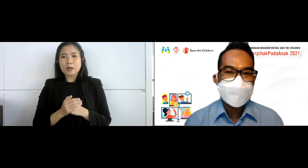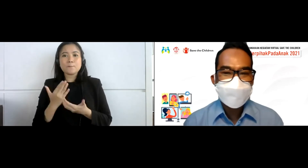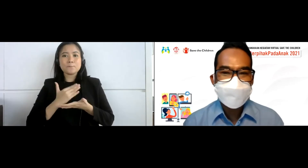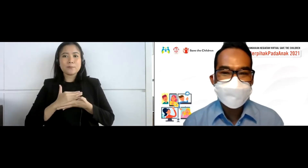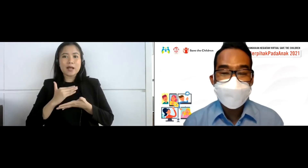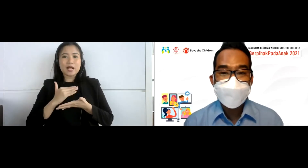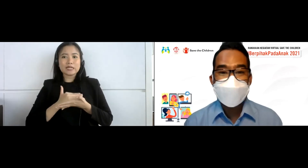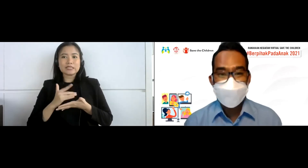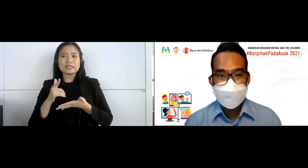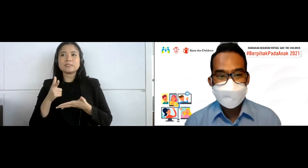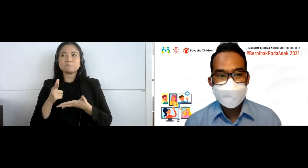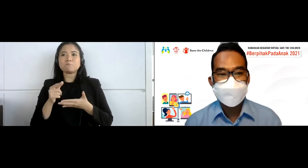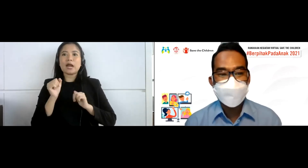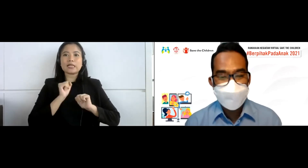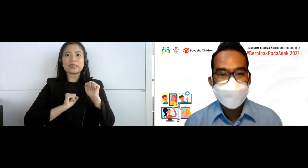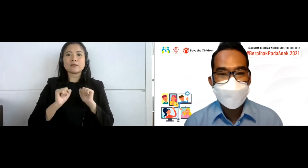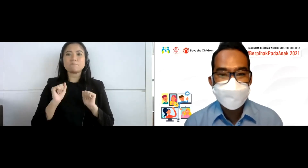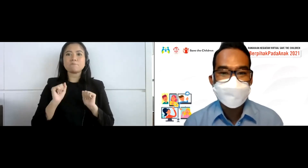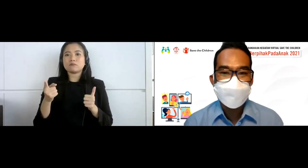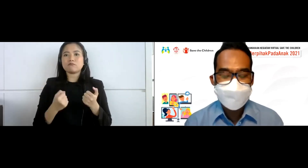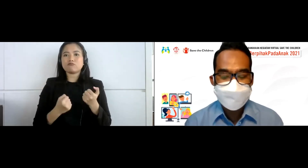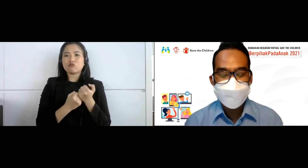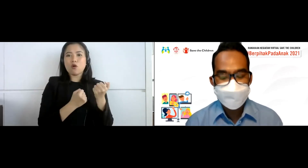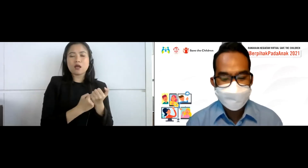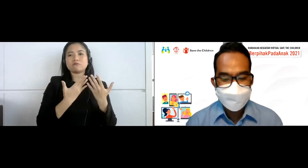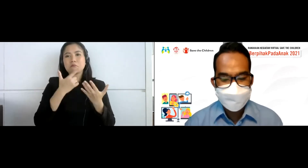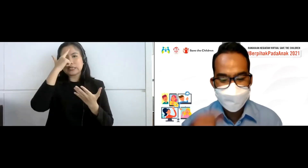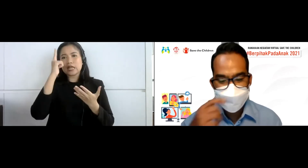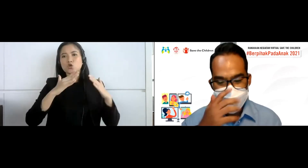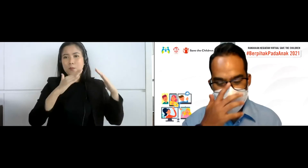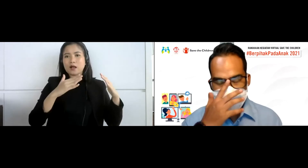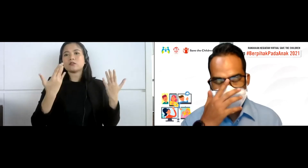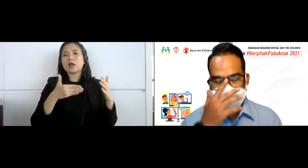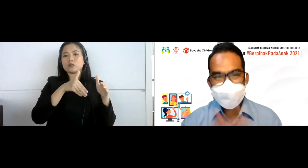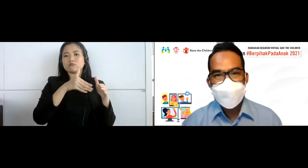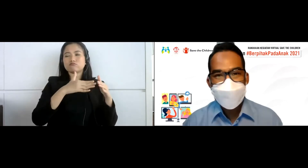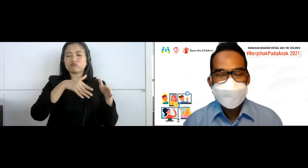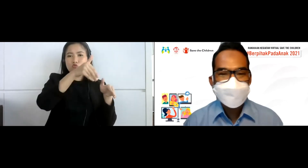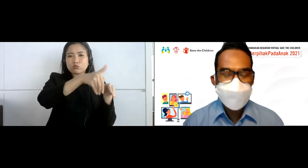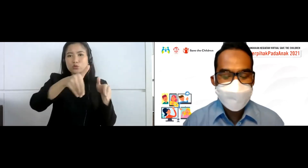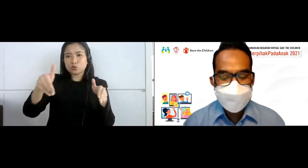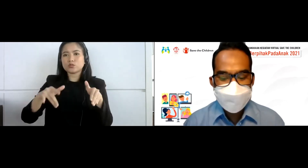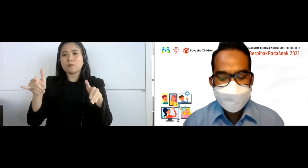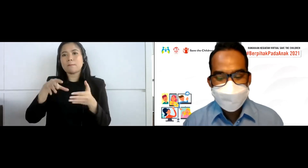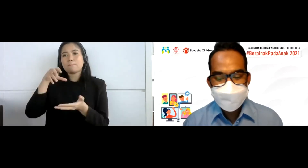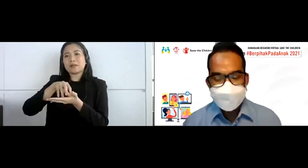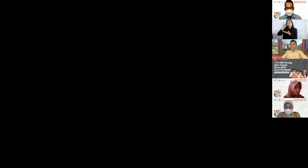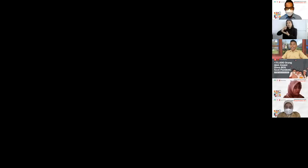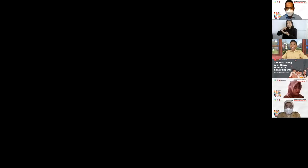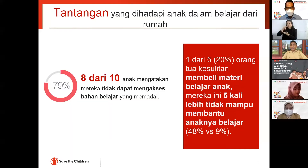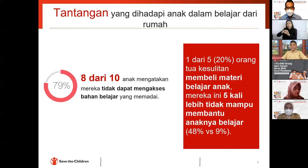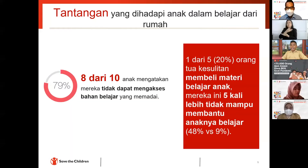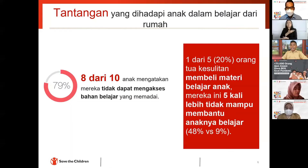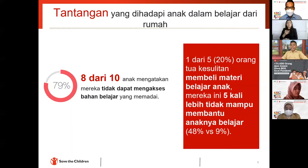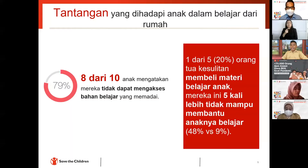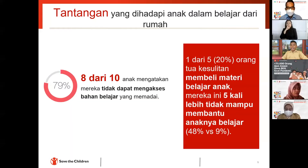ingin menyampaikan ada beberapa hal yang mungkin Bapak Ibu juga bisa simak bersama-sama. Kita tahu bahwa pandemi sudah berjalan lebih dari 1